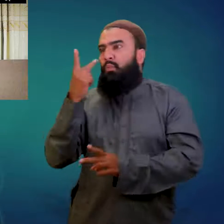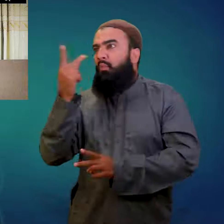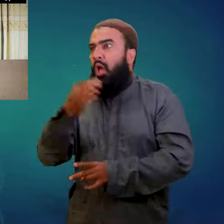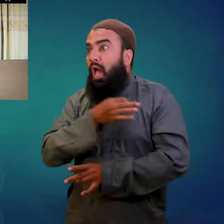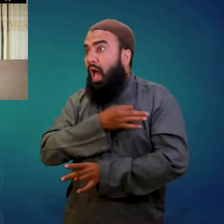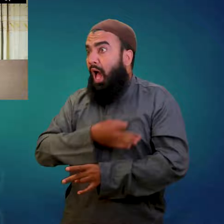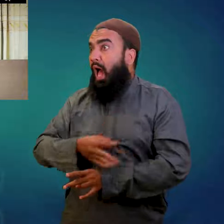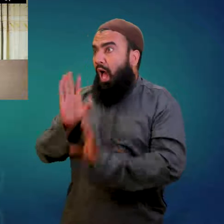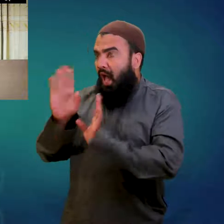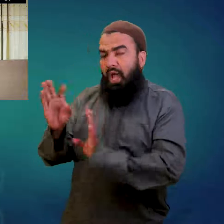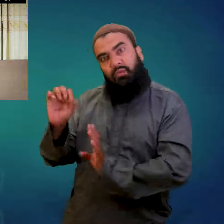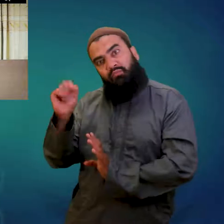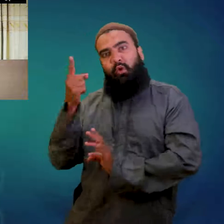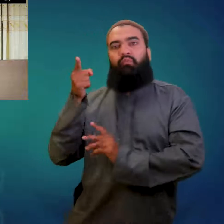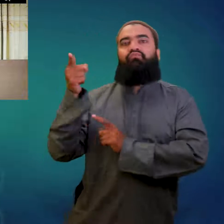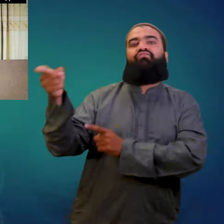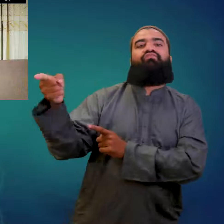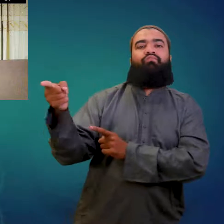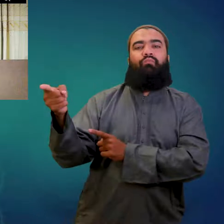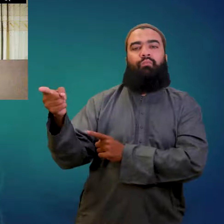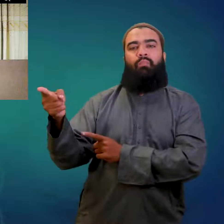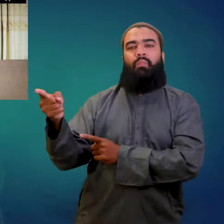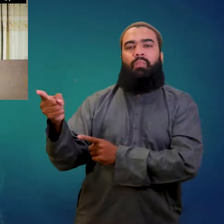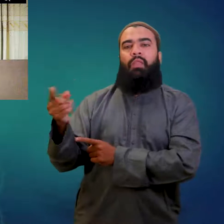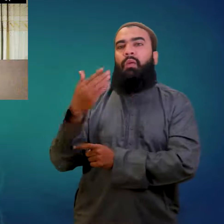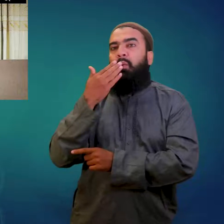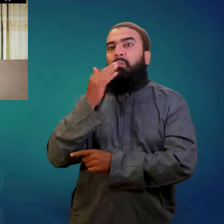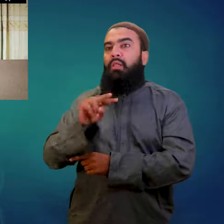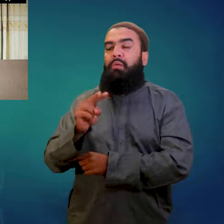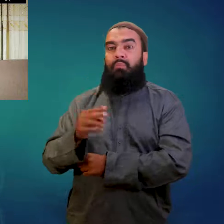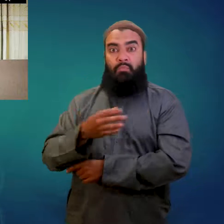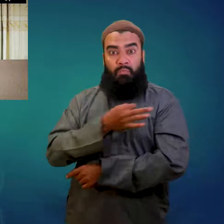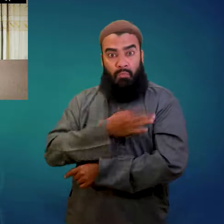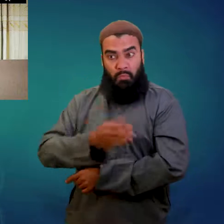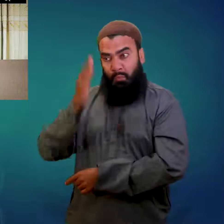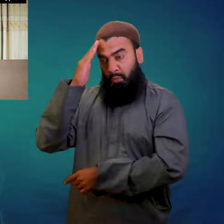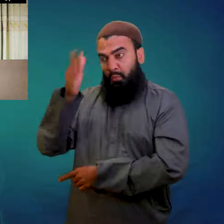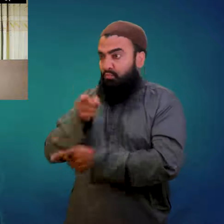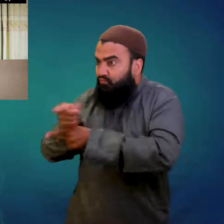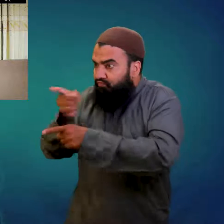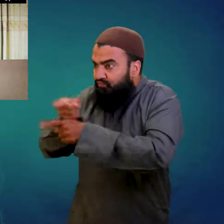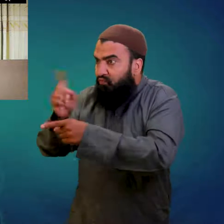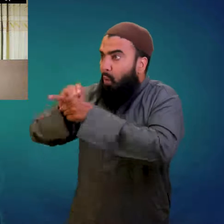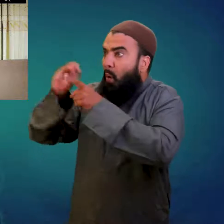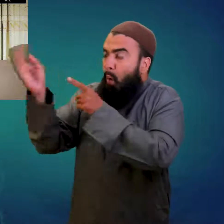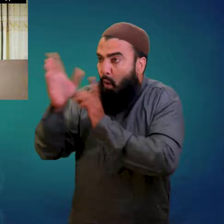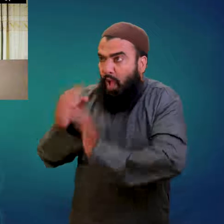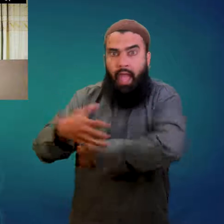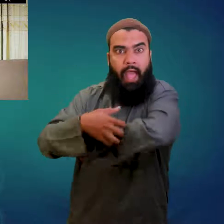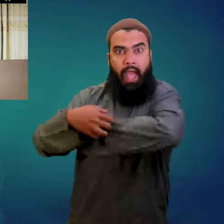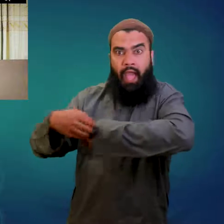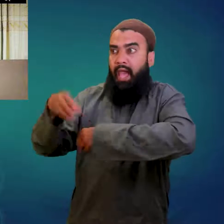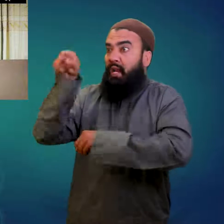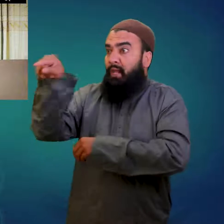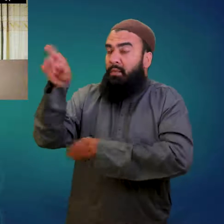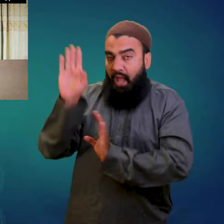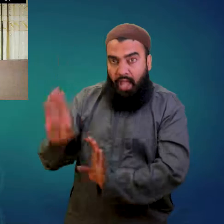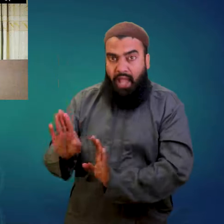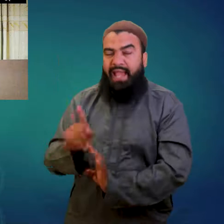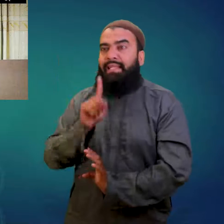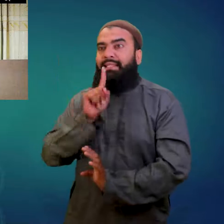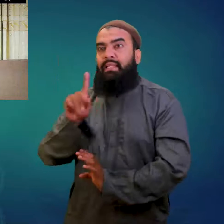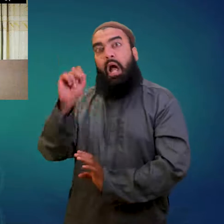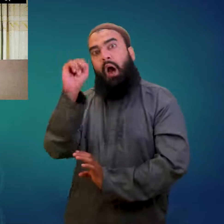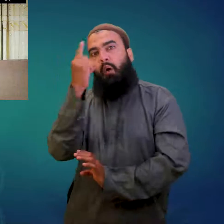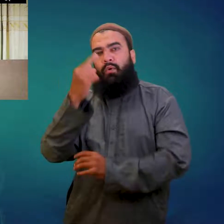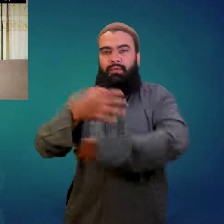صلحاء ہوں اور دینی خدمات کے اندر کسی نہ کسی حوالے سے وہ مشغول ہوں، اور اس کے بعد وہ حاجت مند ہوں، تو